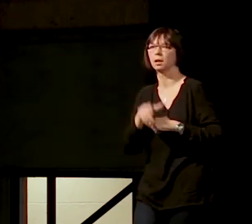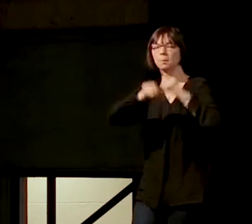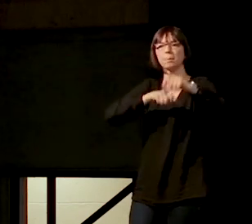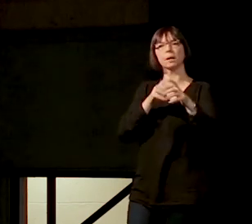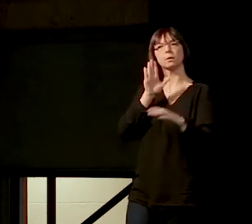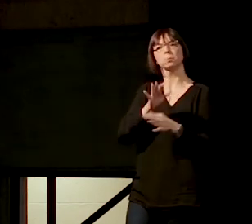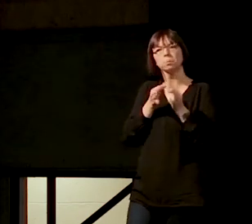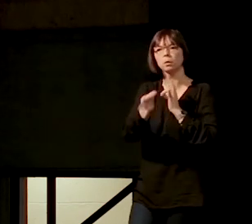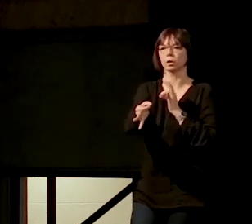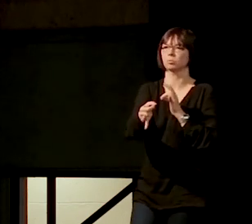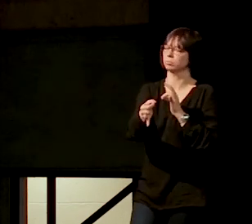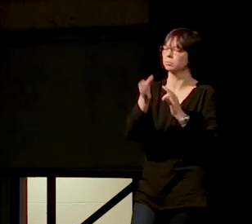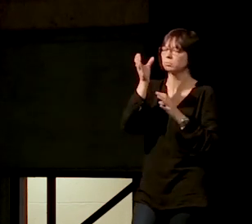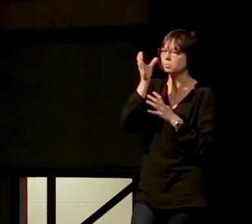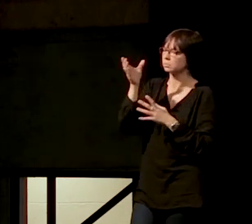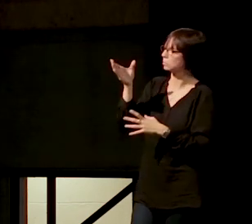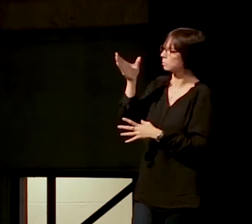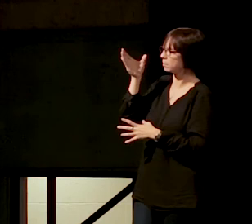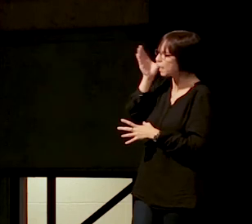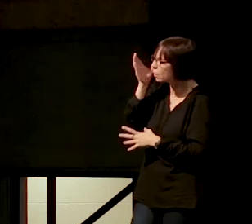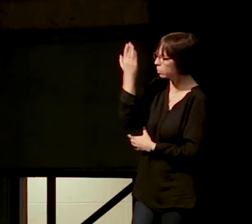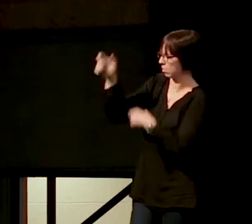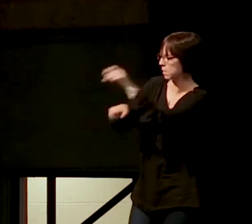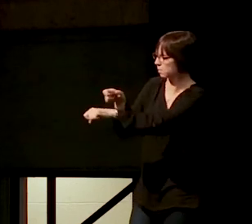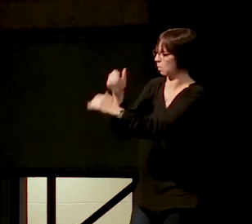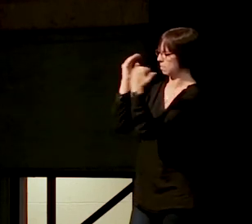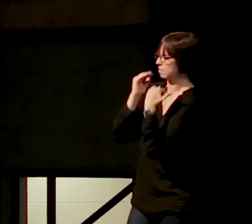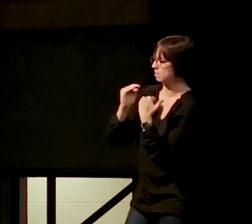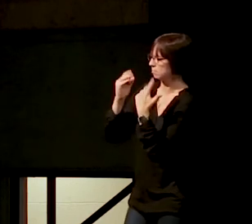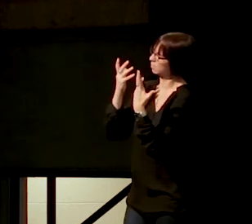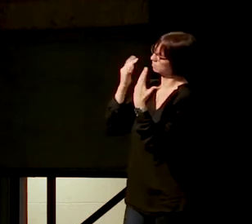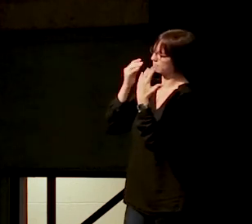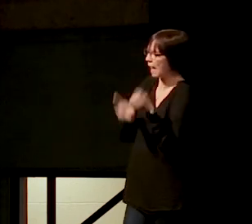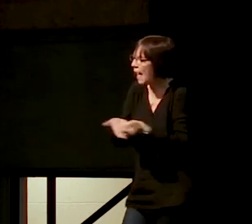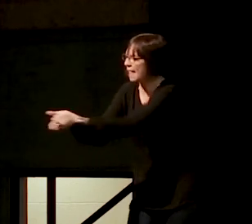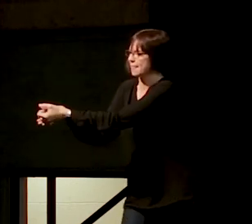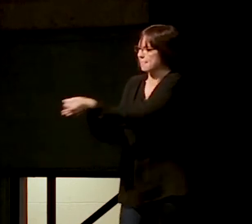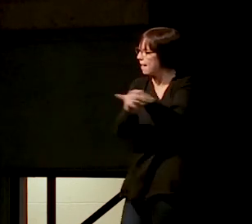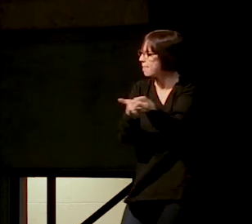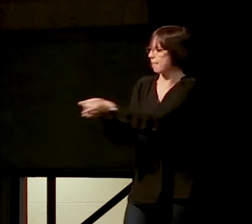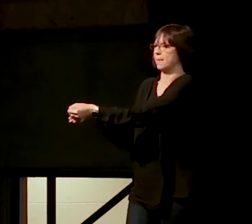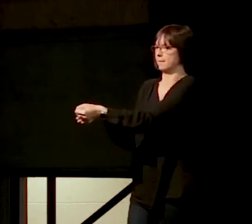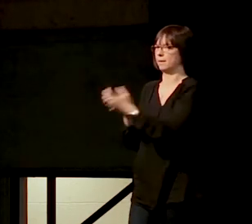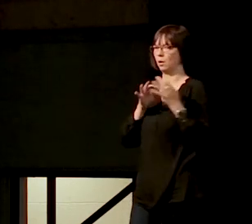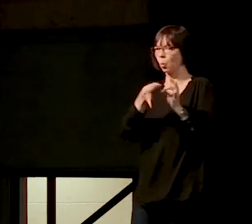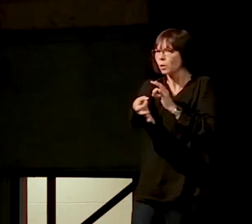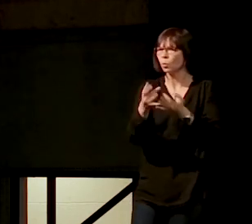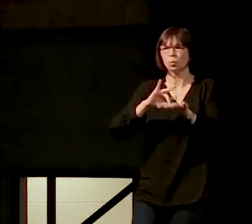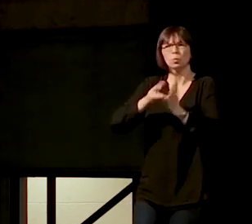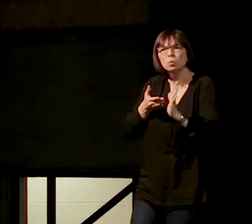proximité, à tendre la main, à s'entraider. Gwenou, où tous les projets, où toutes les pièces